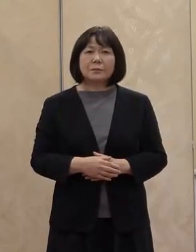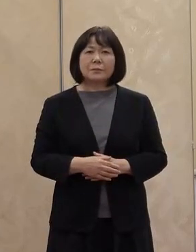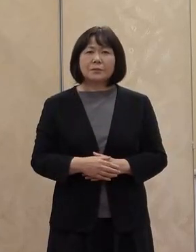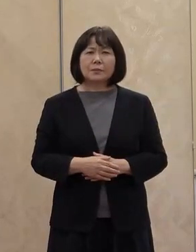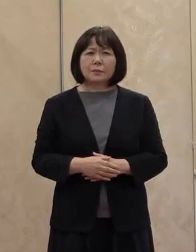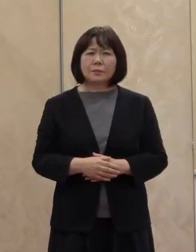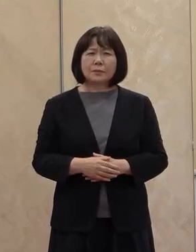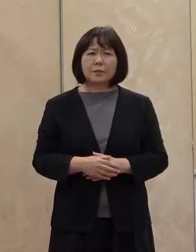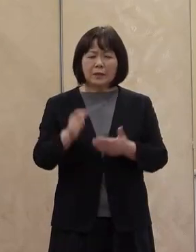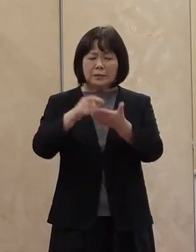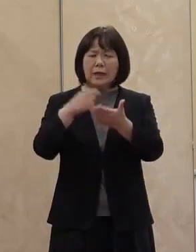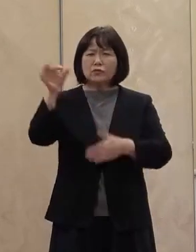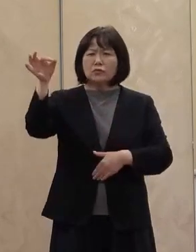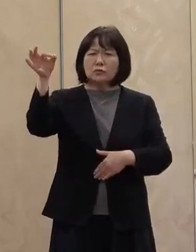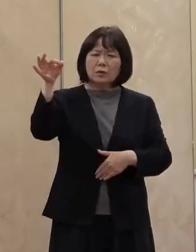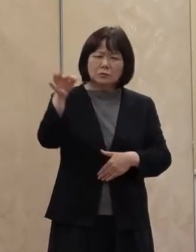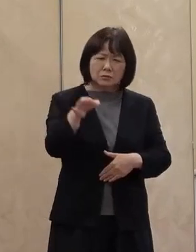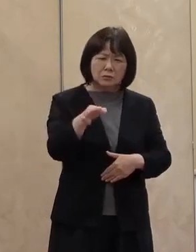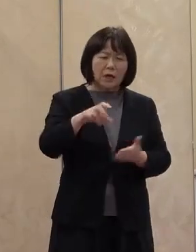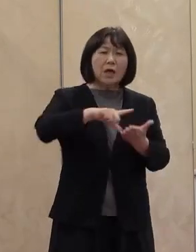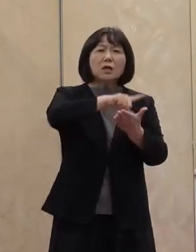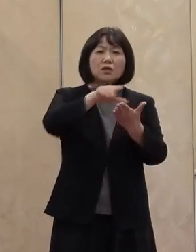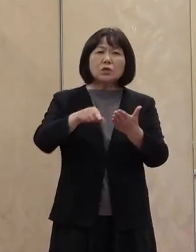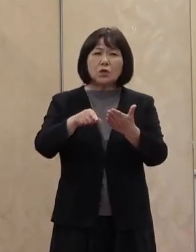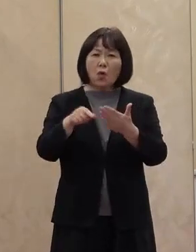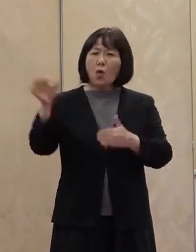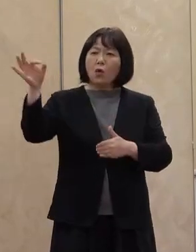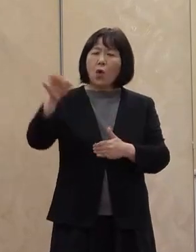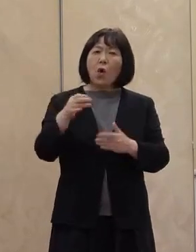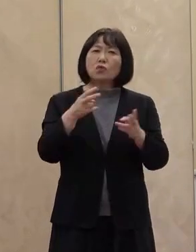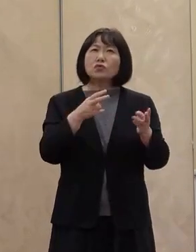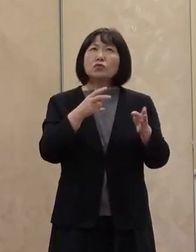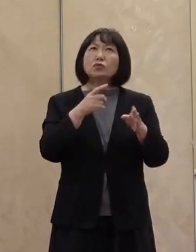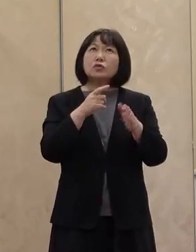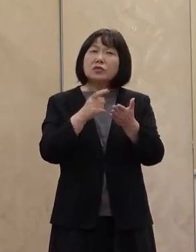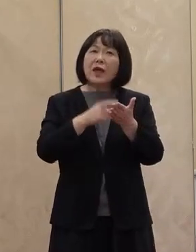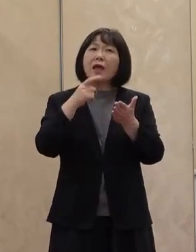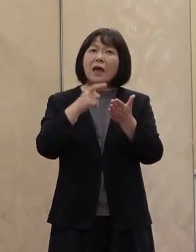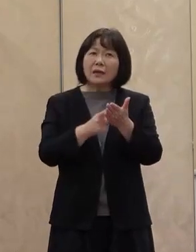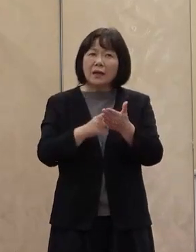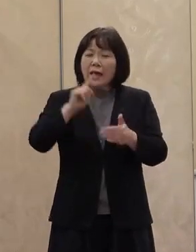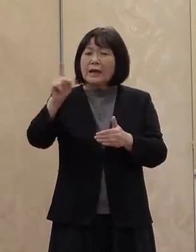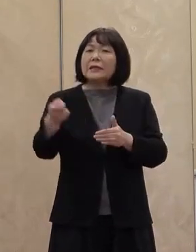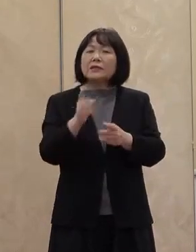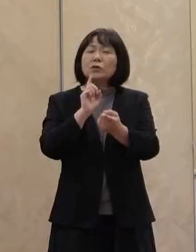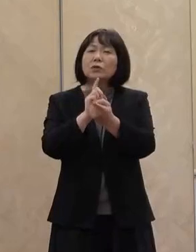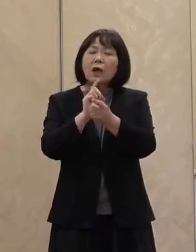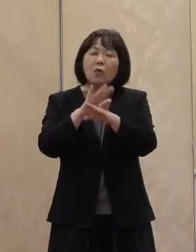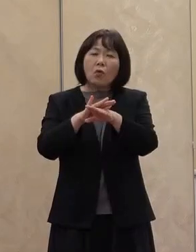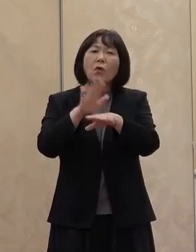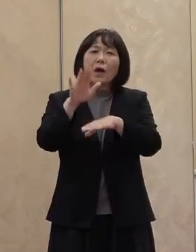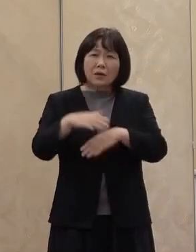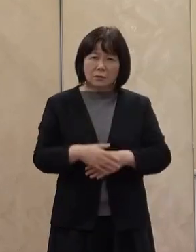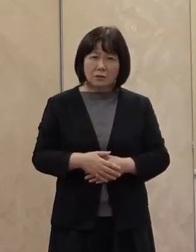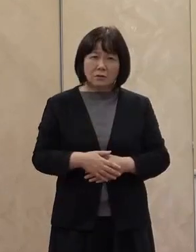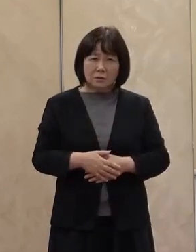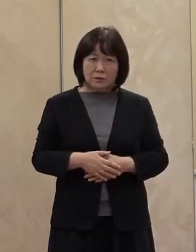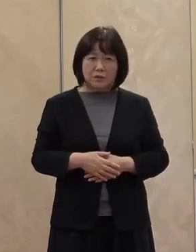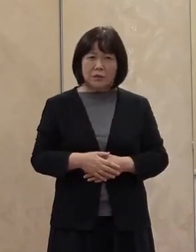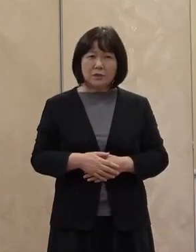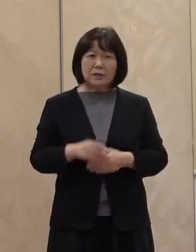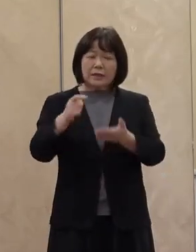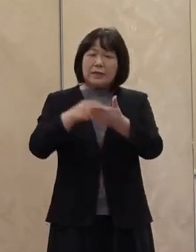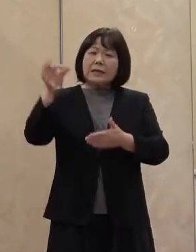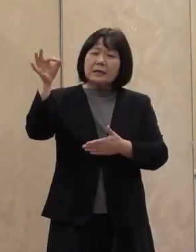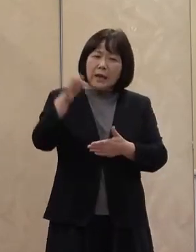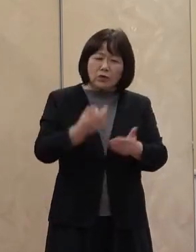ういうふうに大幅に減収した場合というのは、地方交付税とか臨時財政対策債とか、もちろんそれはあるんですが、それ以外にも、減収補填債っていうのがあ